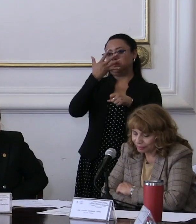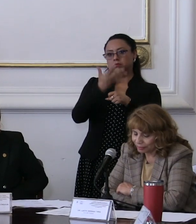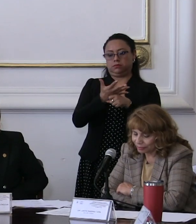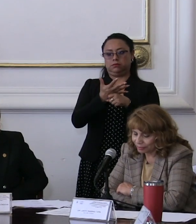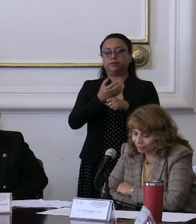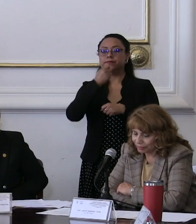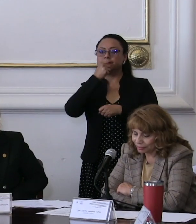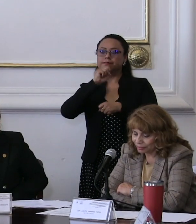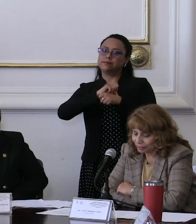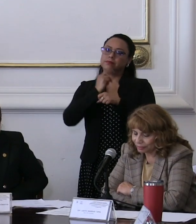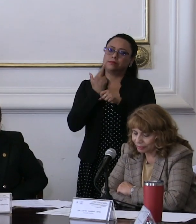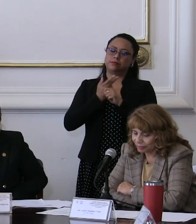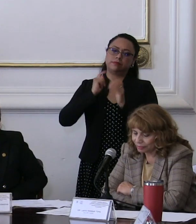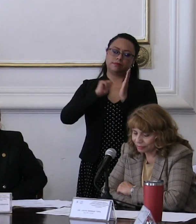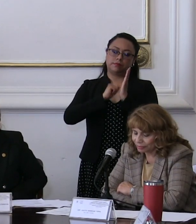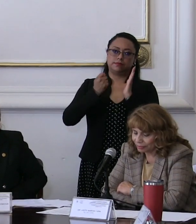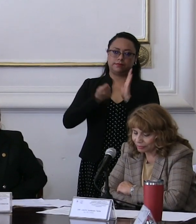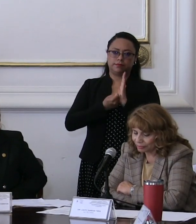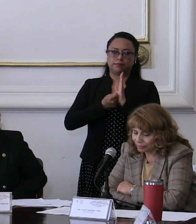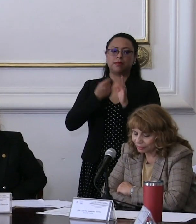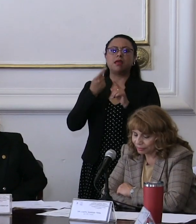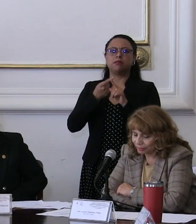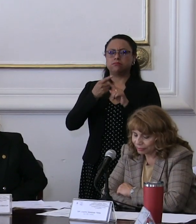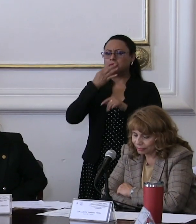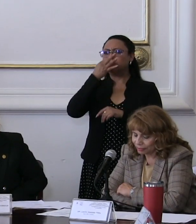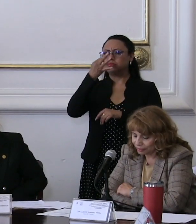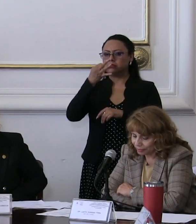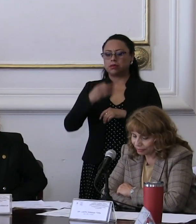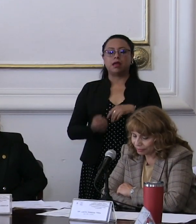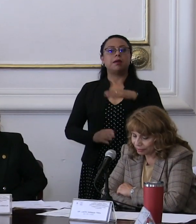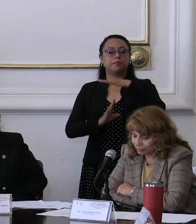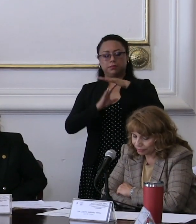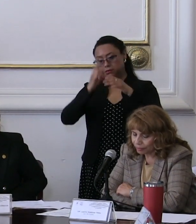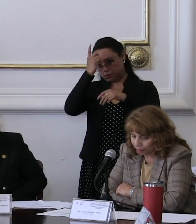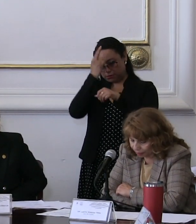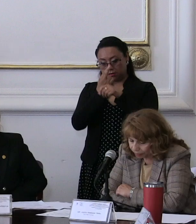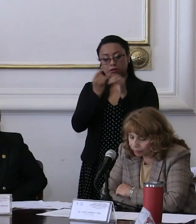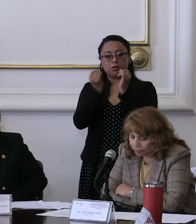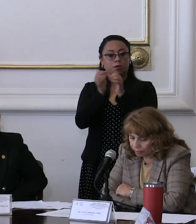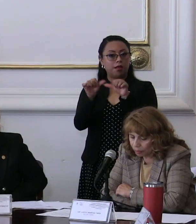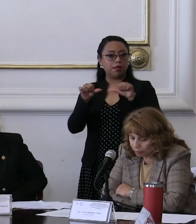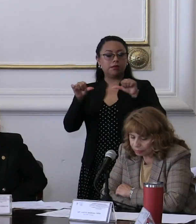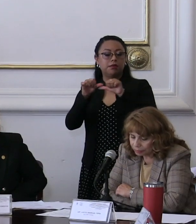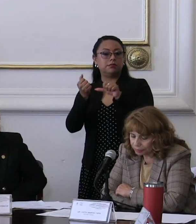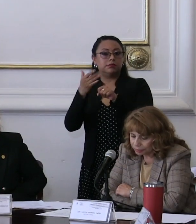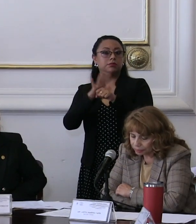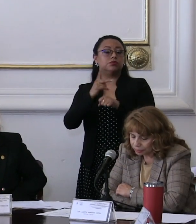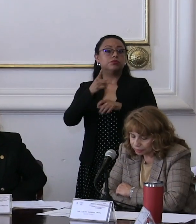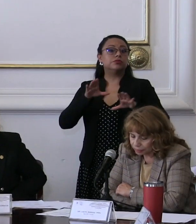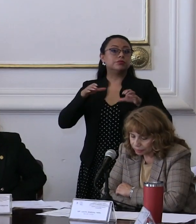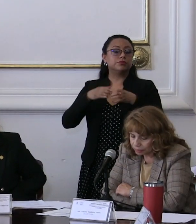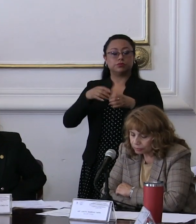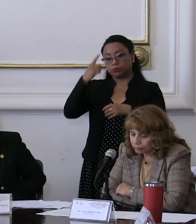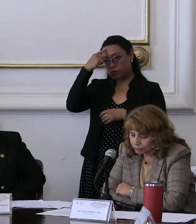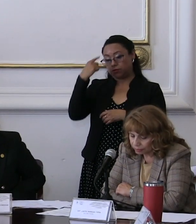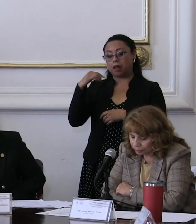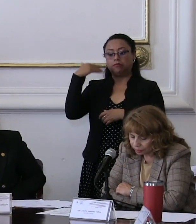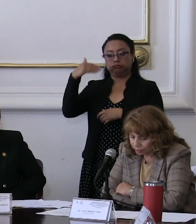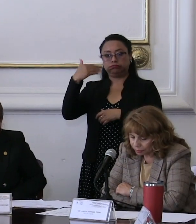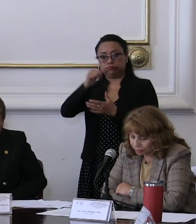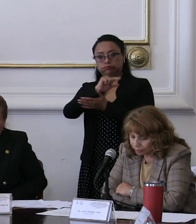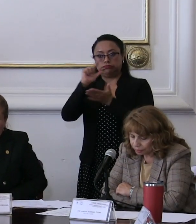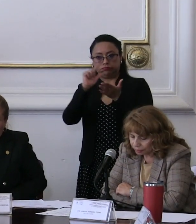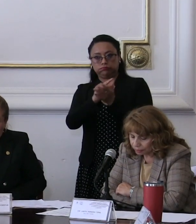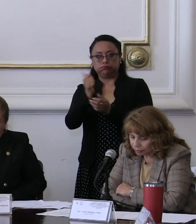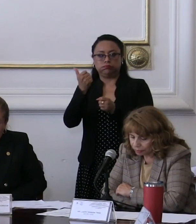de la Secretaría Técnica a la Mesa Directiva y a las unidades administrativas del Congreso para los efectos legales